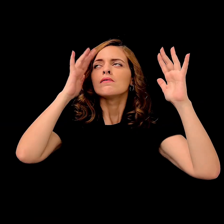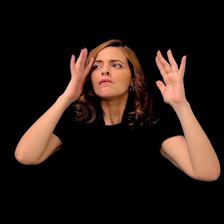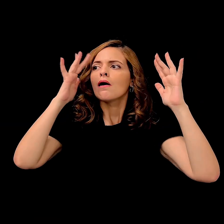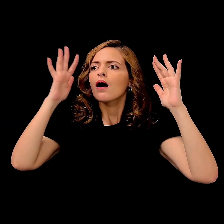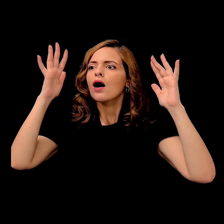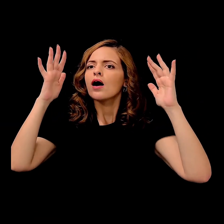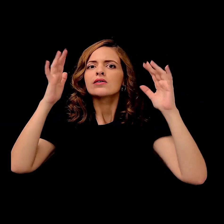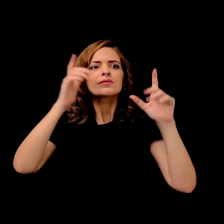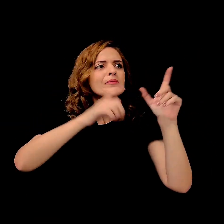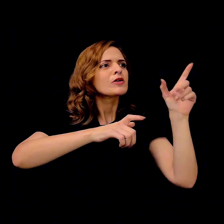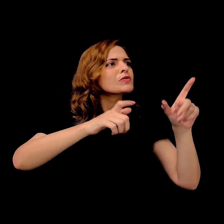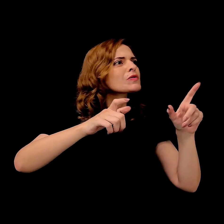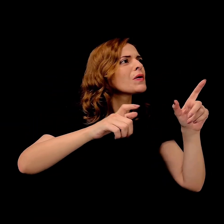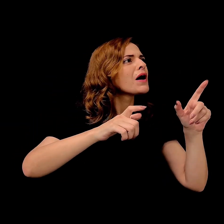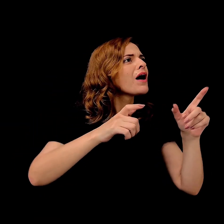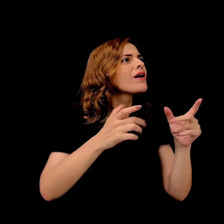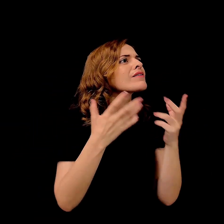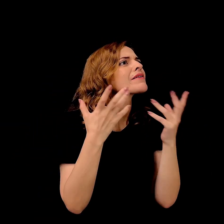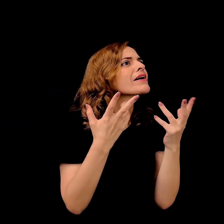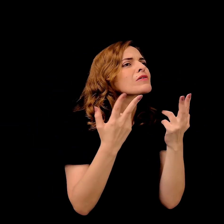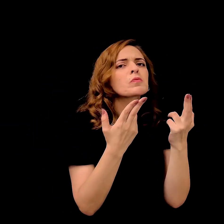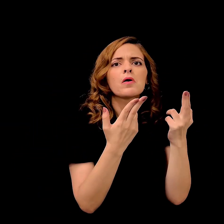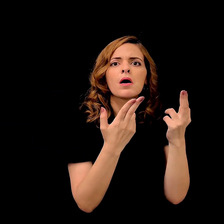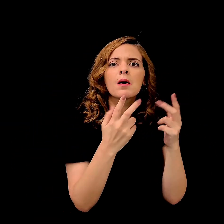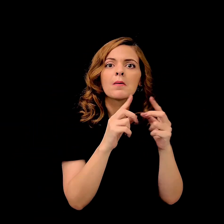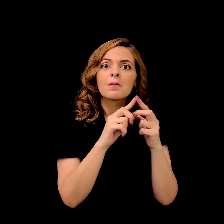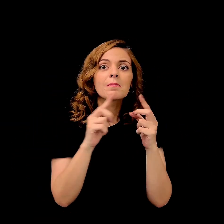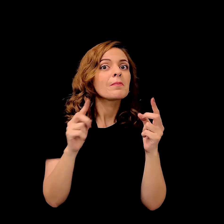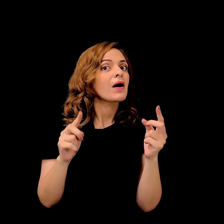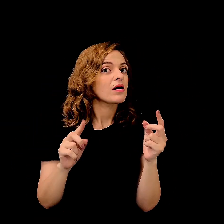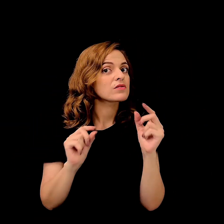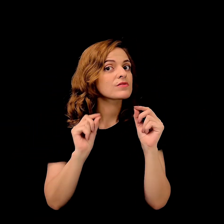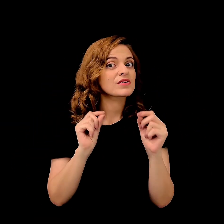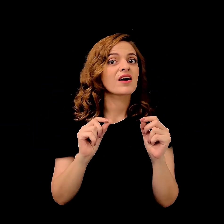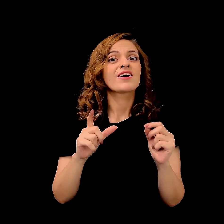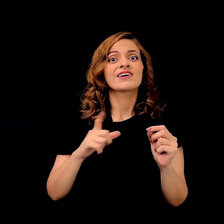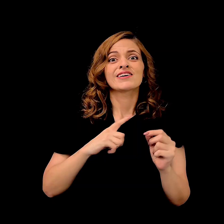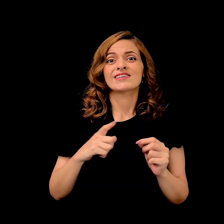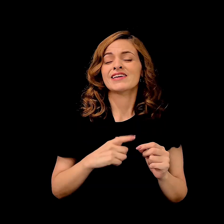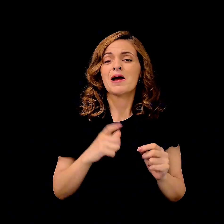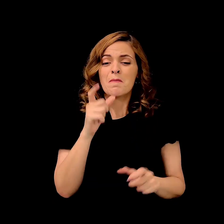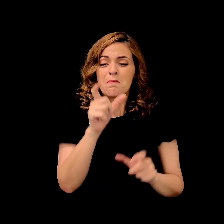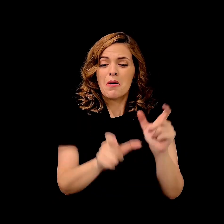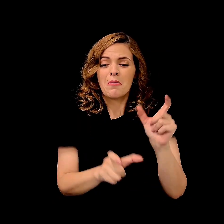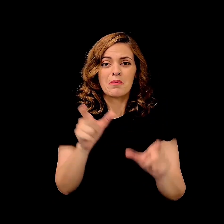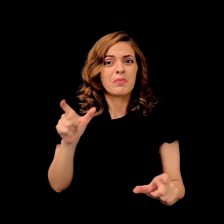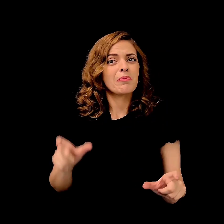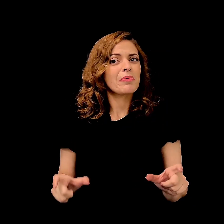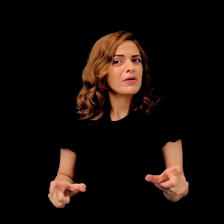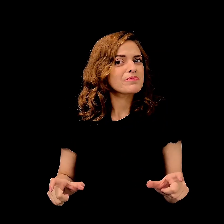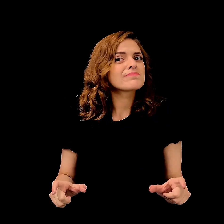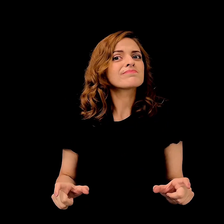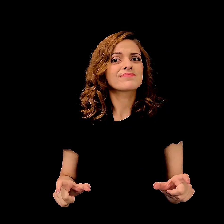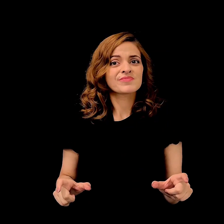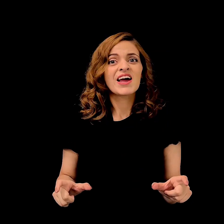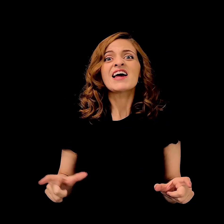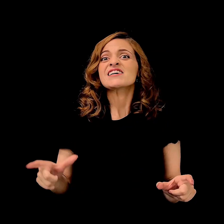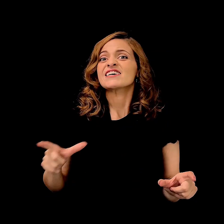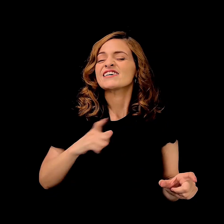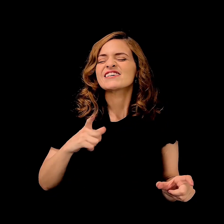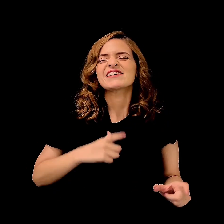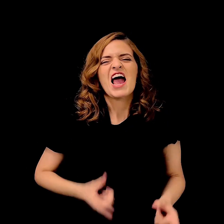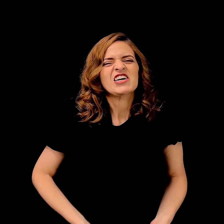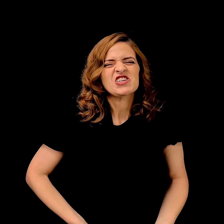outros têm. Só que há muita gente que tem tudo